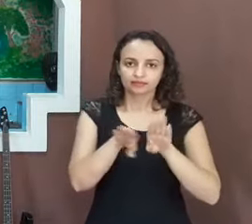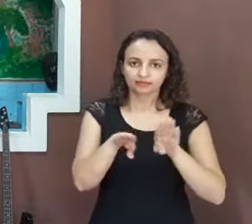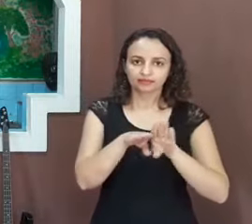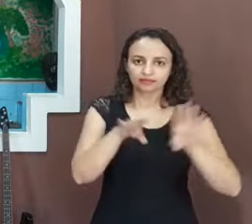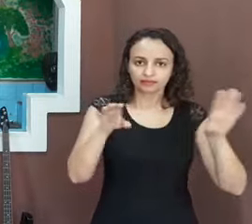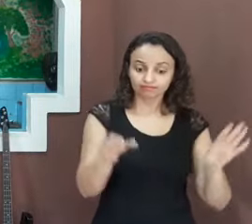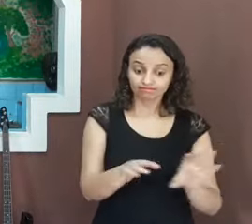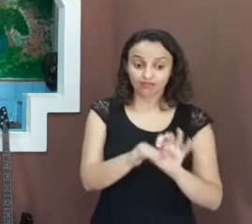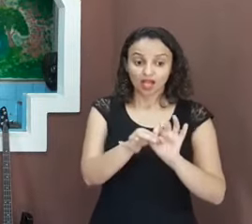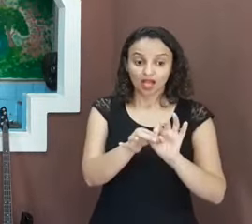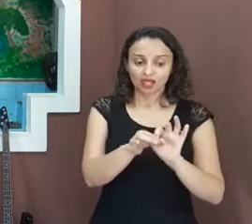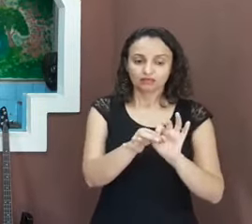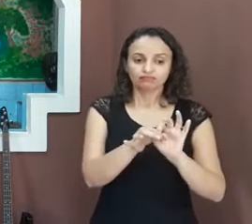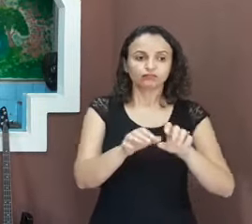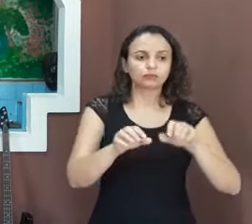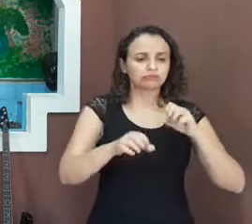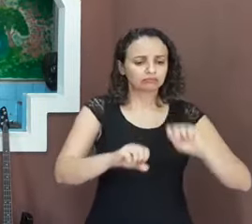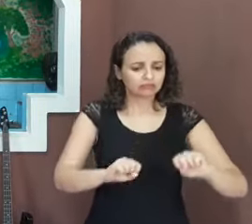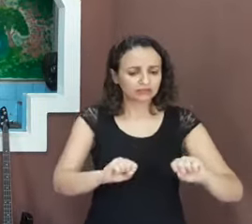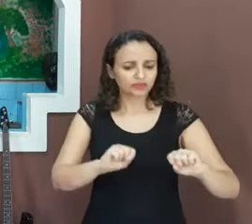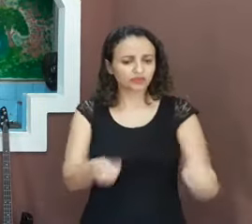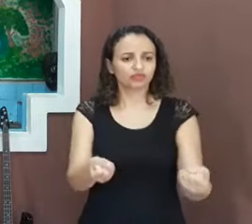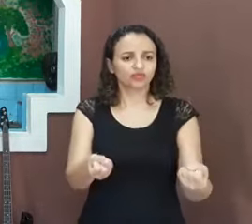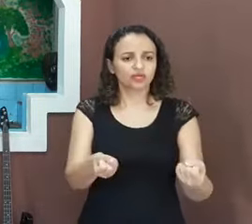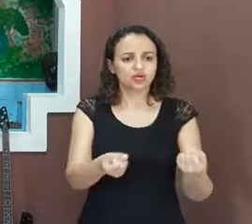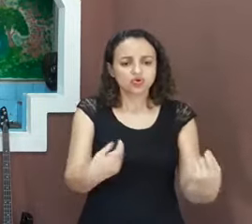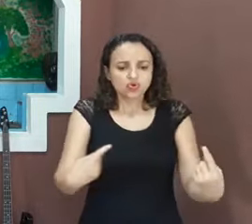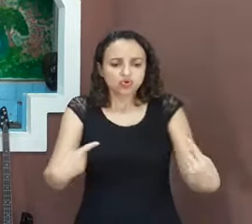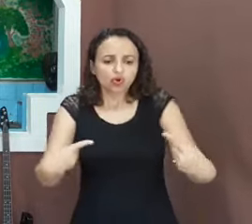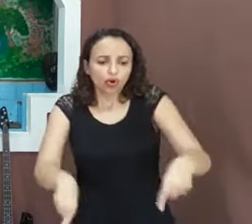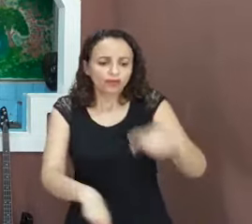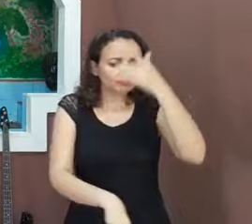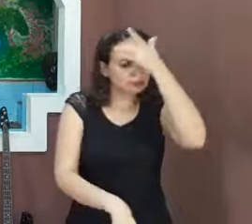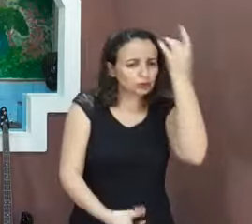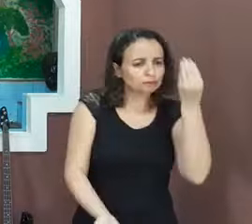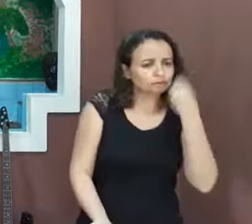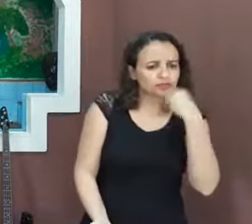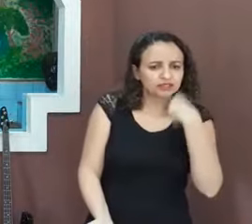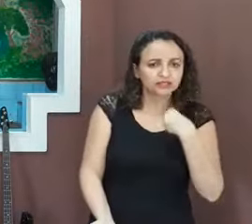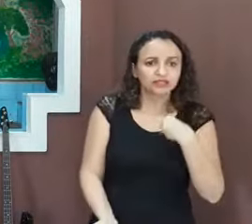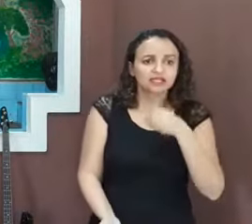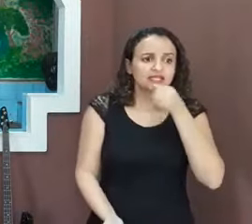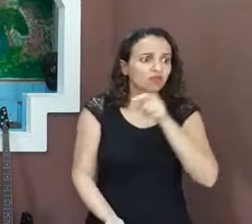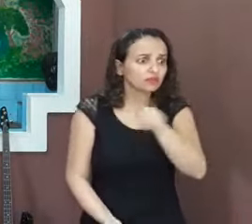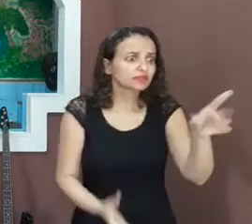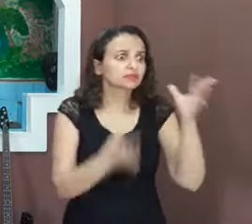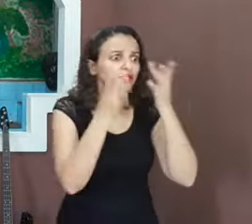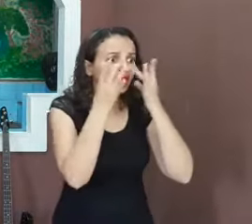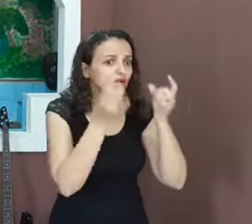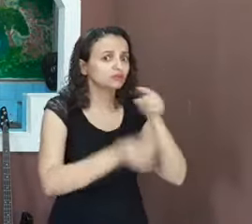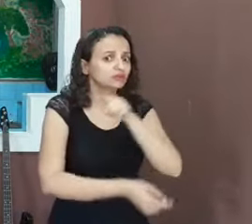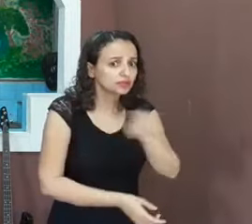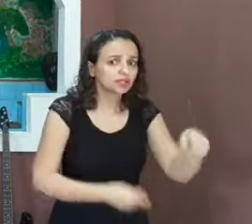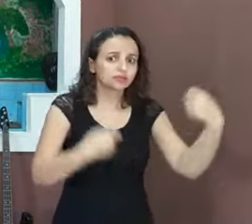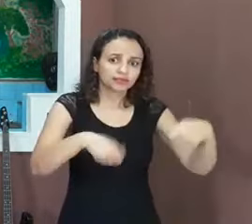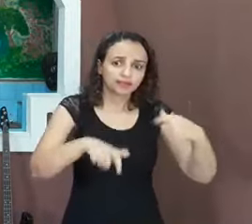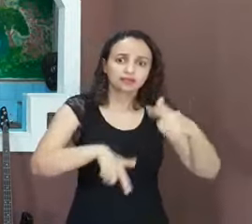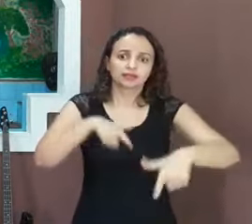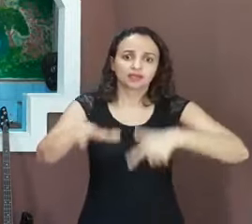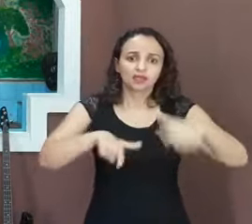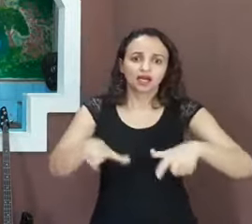conclamada a agir contra os preguiçosos. É o que nós estamos fazendo agora. Irmão, tu tem que trabalhar, meu querido. Ah, mas estou desempregado.